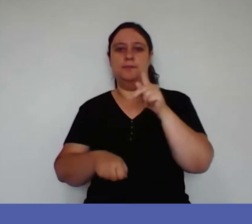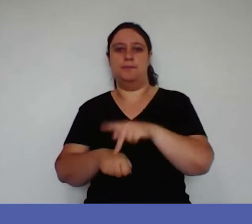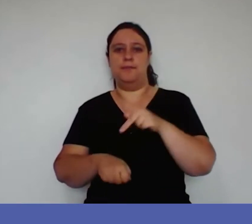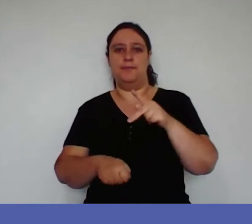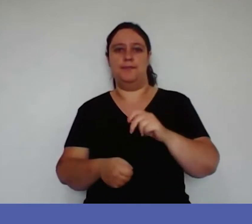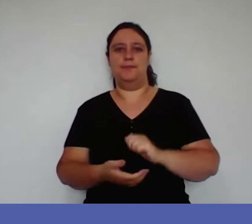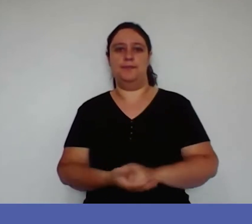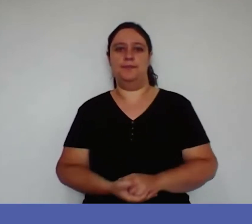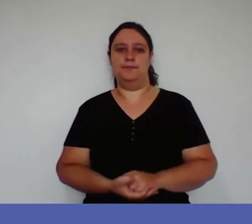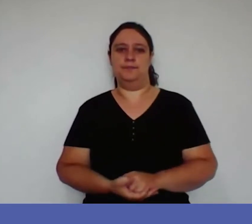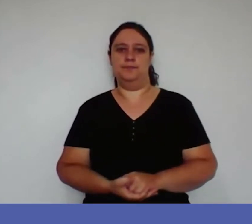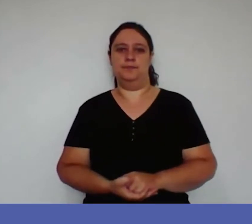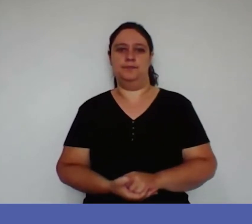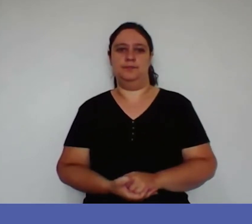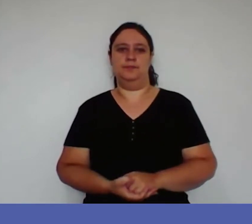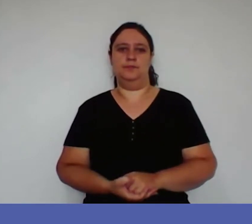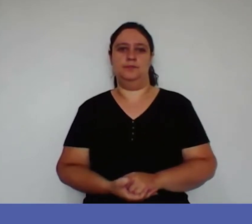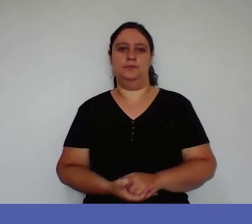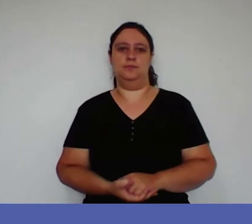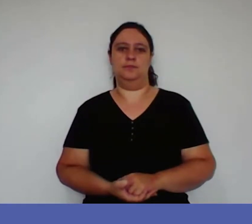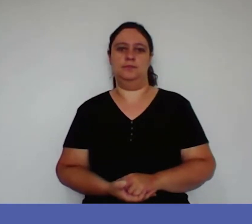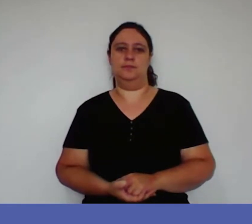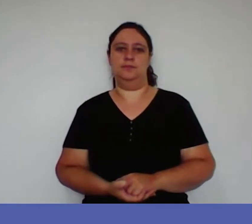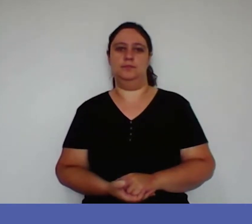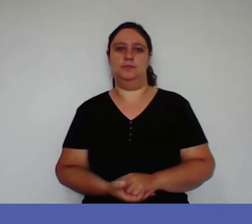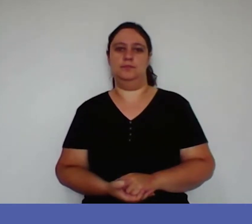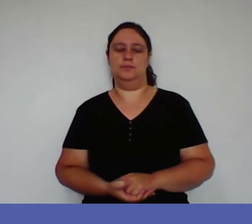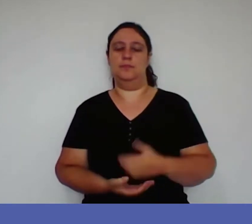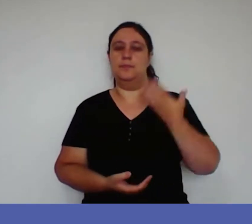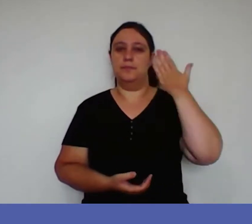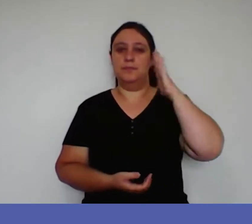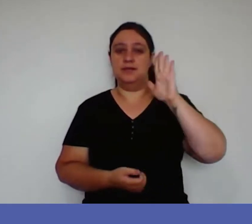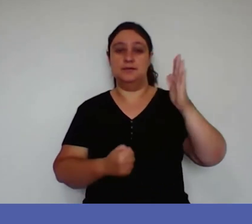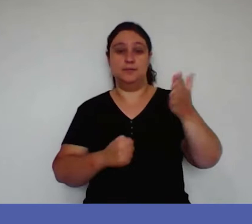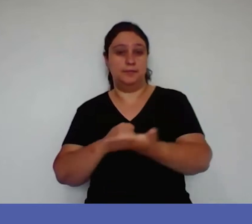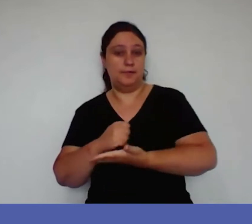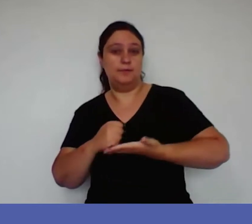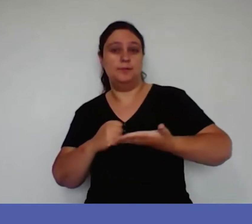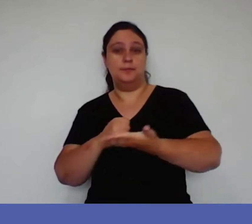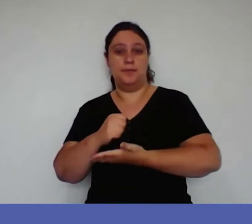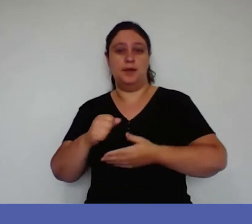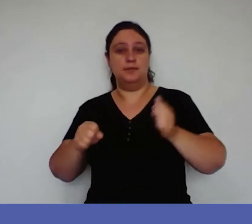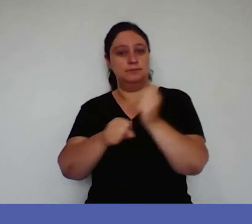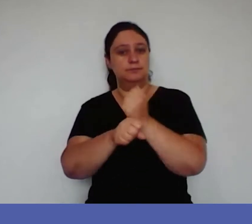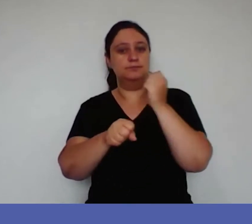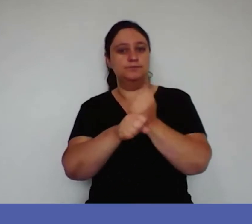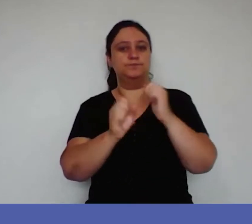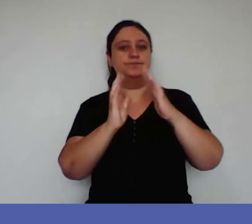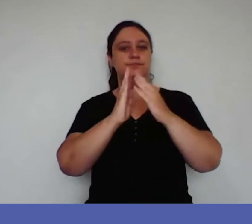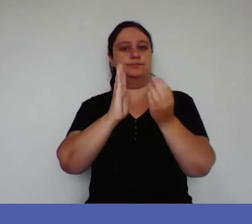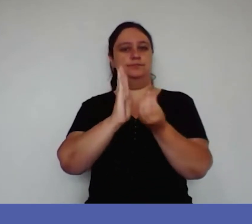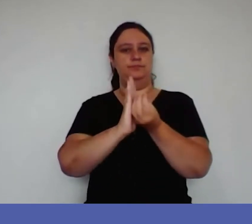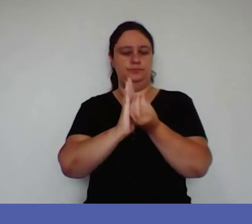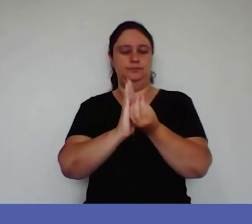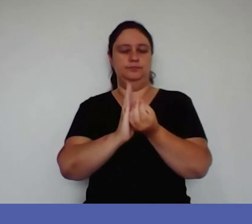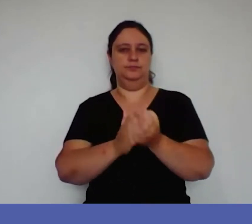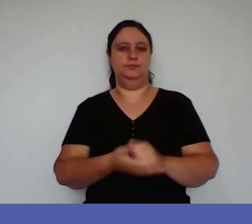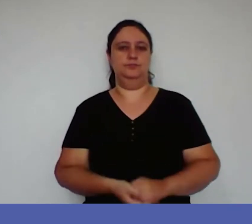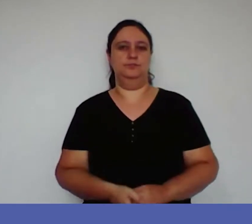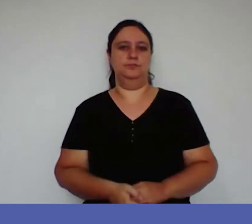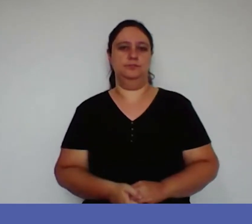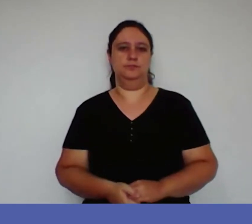veio a ser a pedra principal da fundação da edificação da igreja. E essa mesma